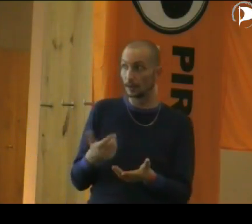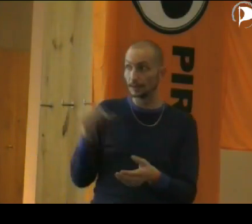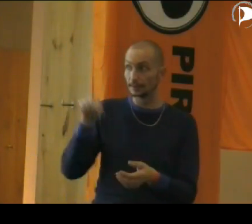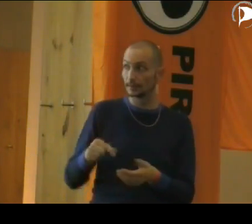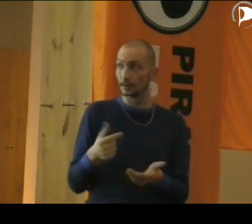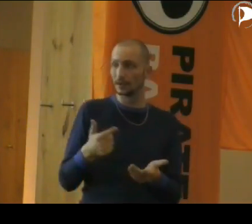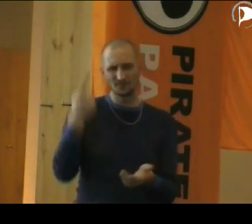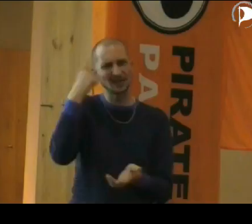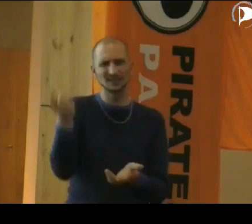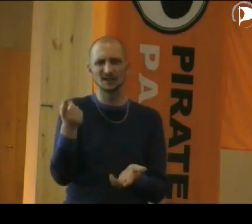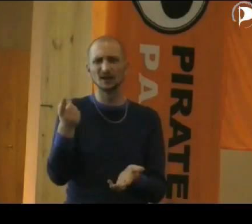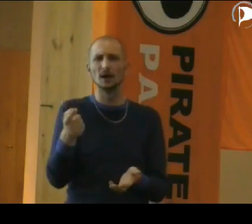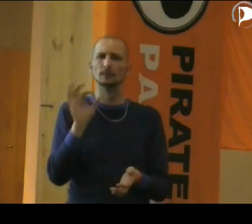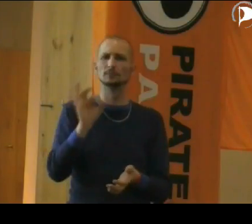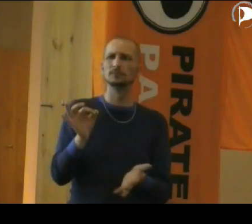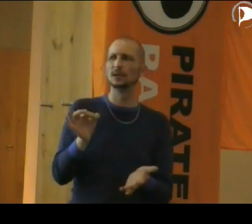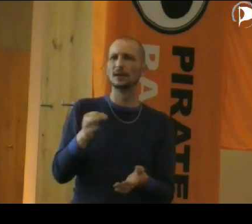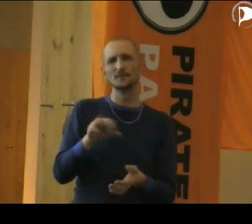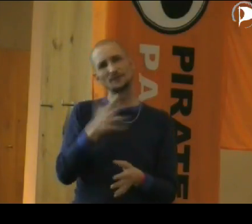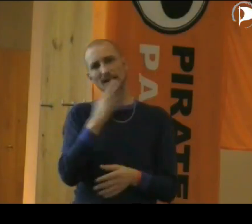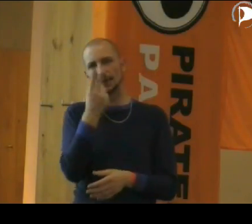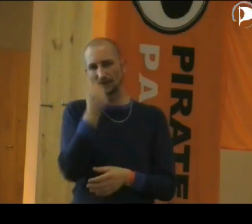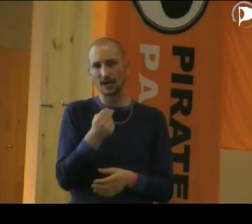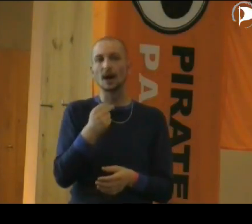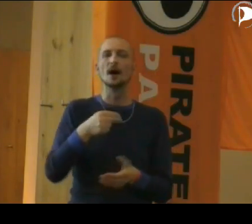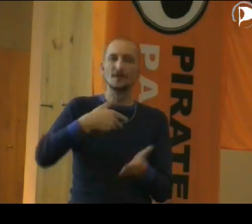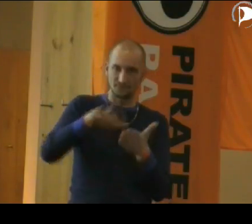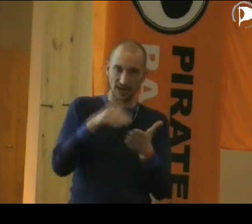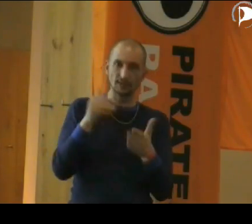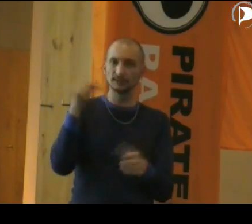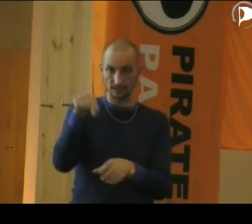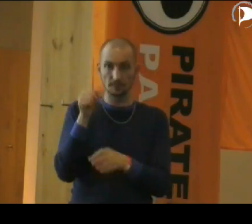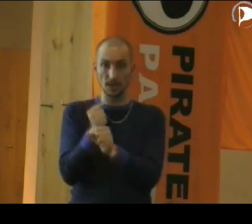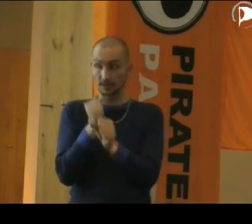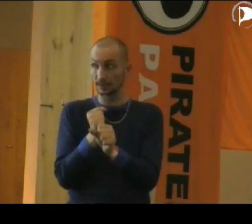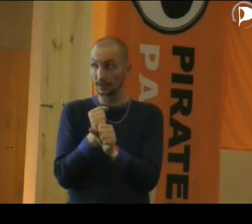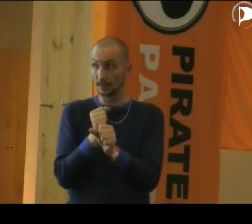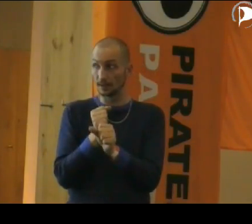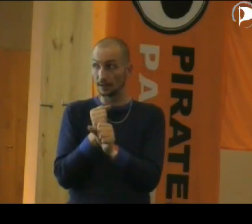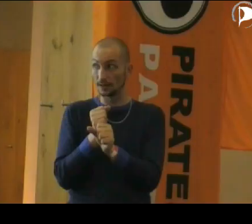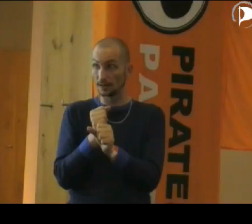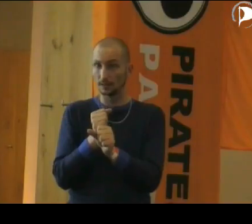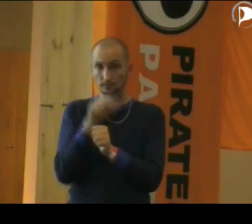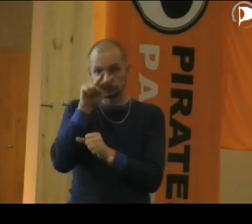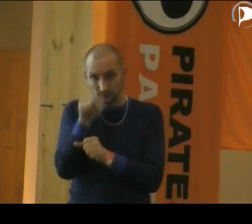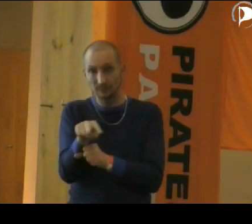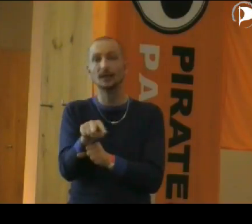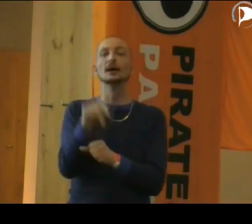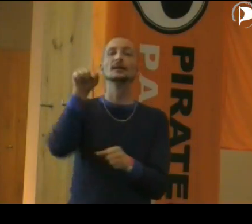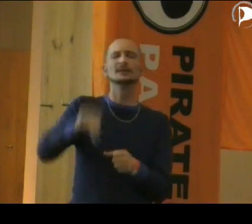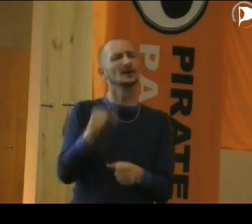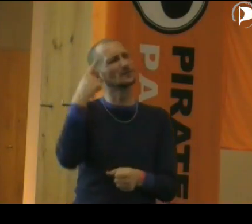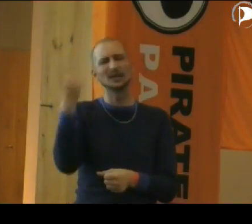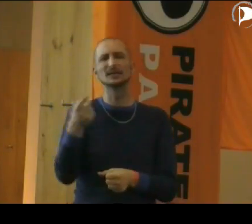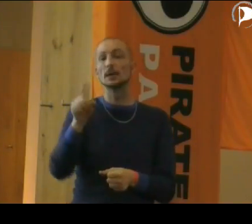ich das gut ist das vielleicht ein fehler gewesen ich würde da nicht weiter zu befassen aber ich wüsste gar nicht ob ich so möglich gewesen wäre